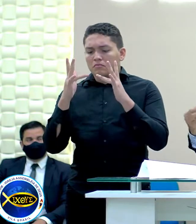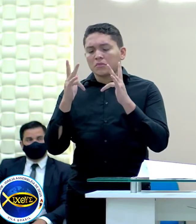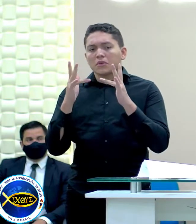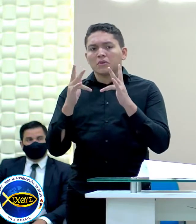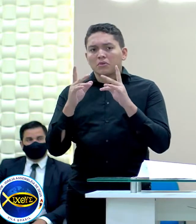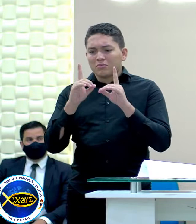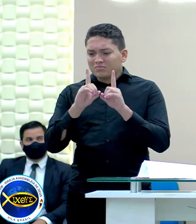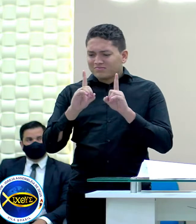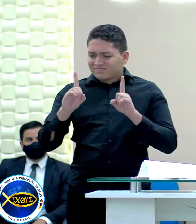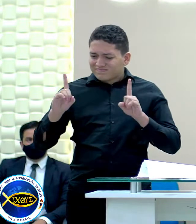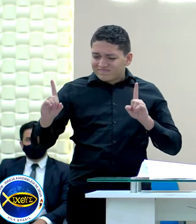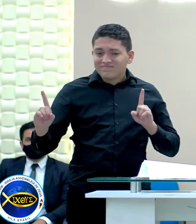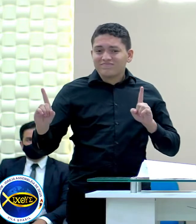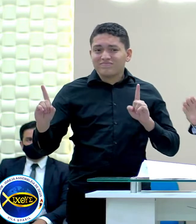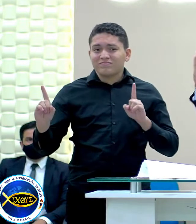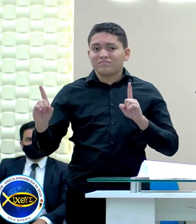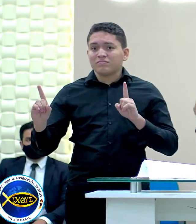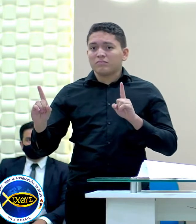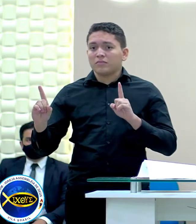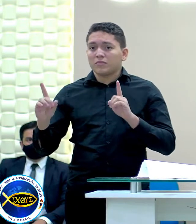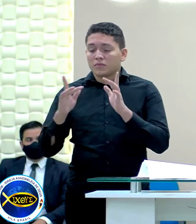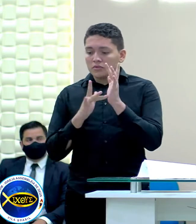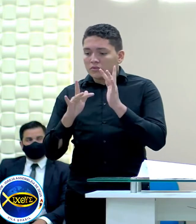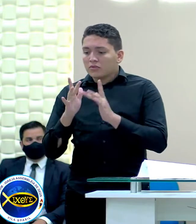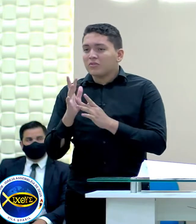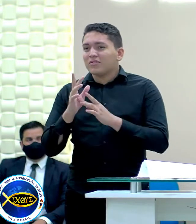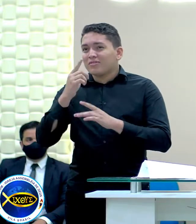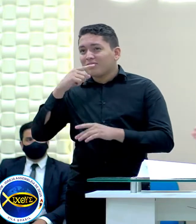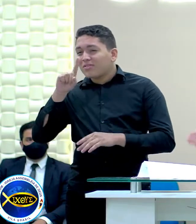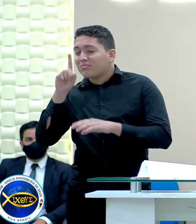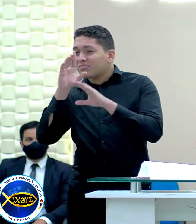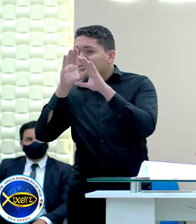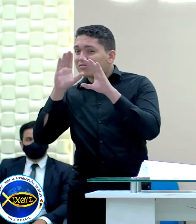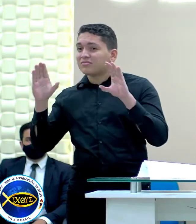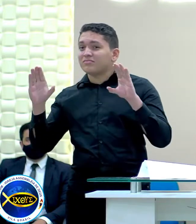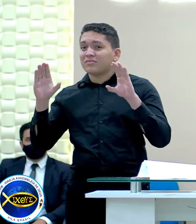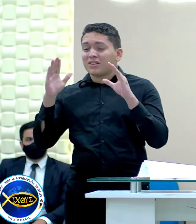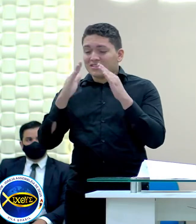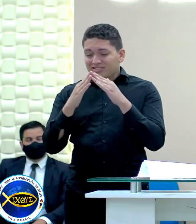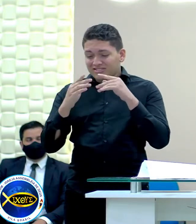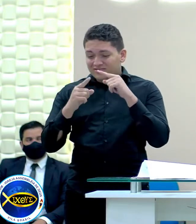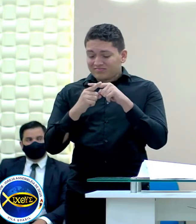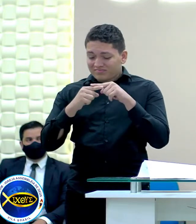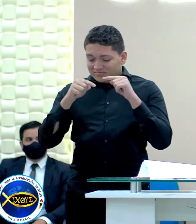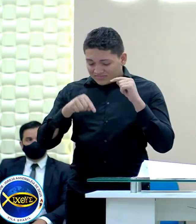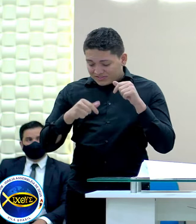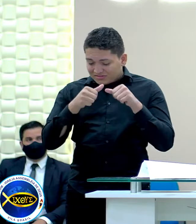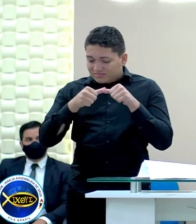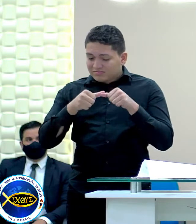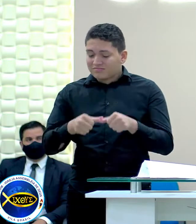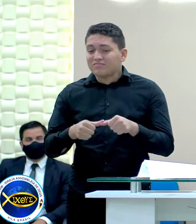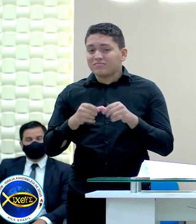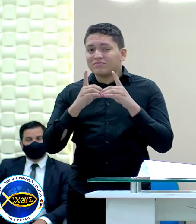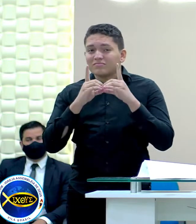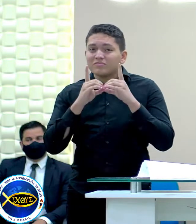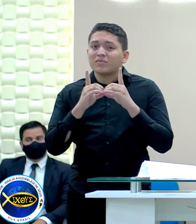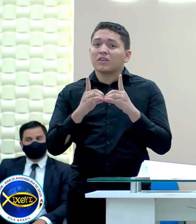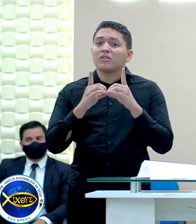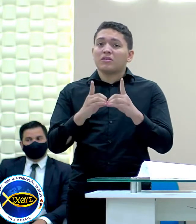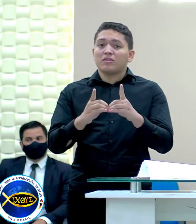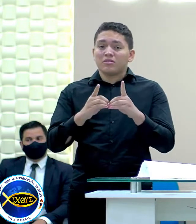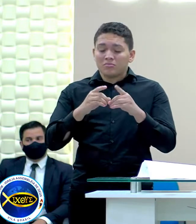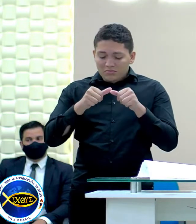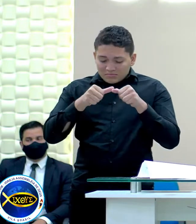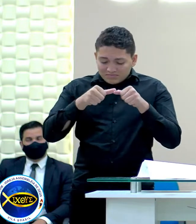irmão Alex. Jesus ia para o céu, a sua igreja ia ficar aqui, os seus discípulos iriam ficar